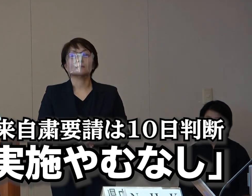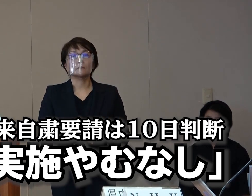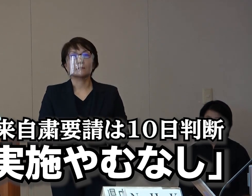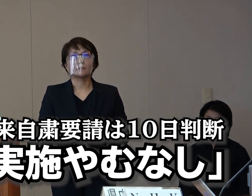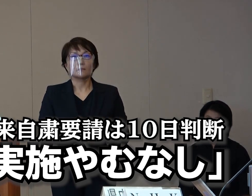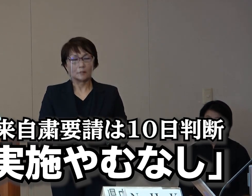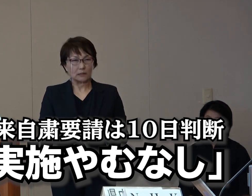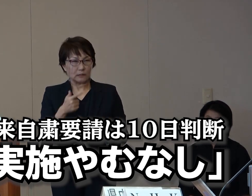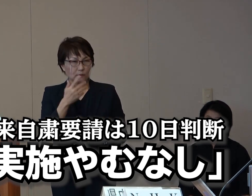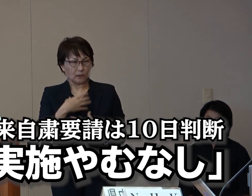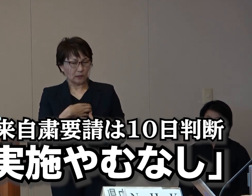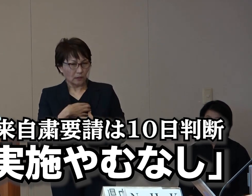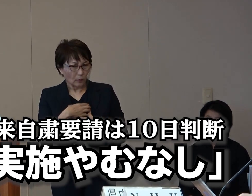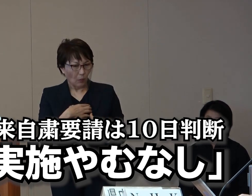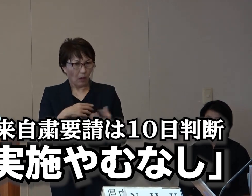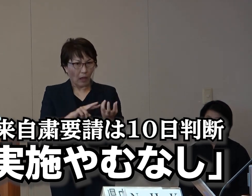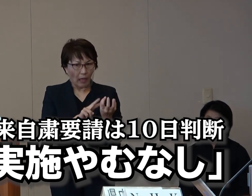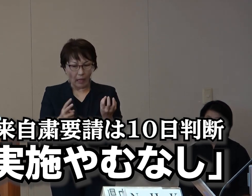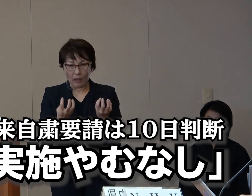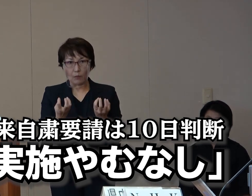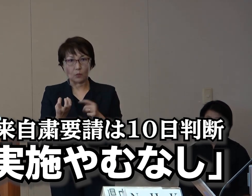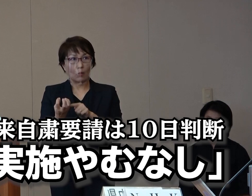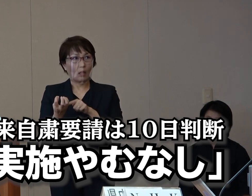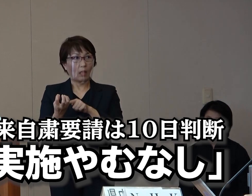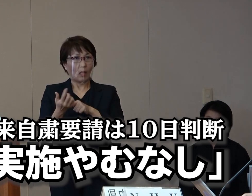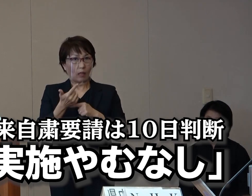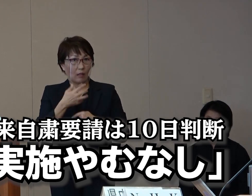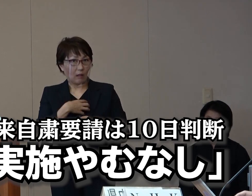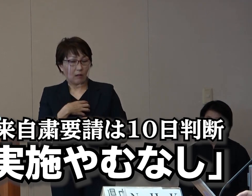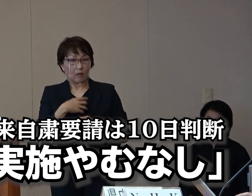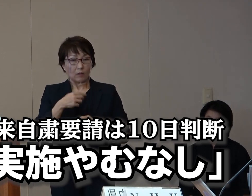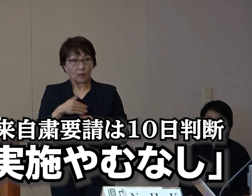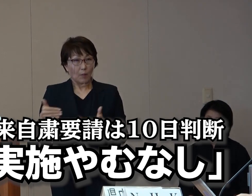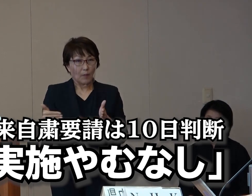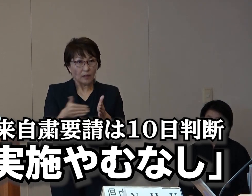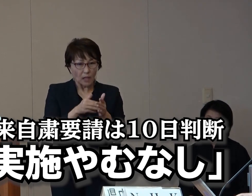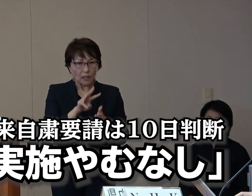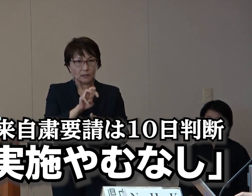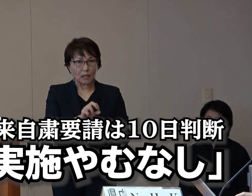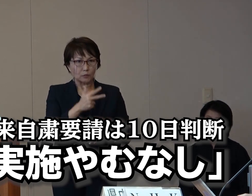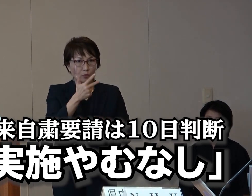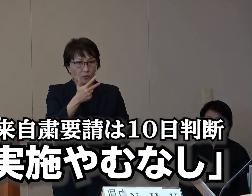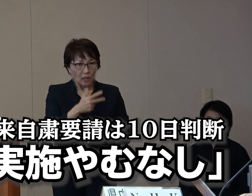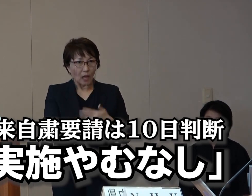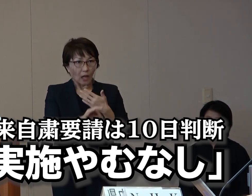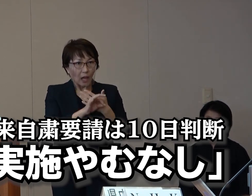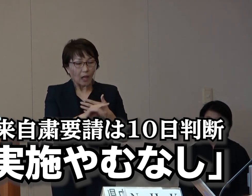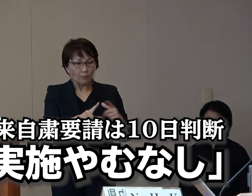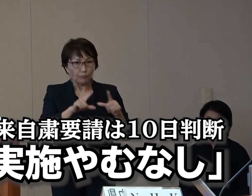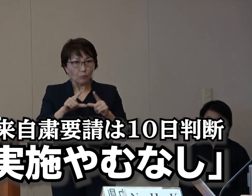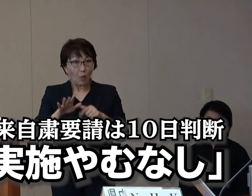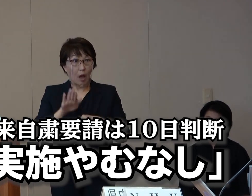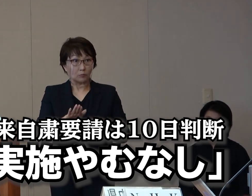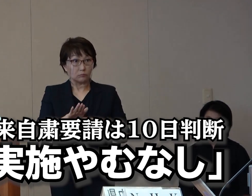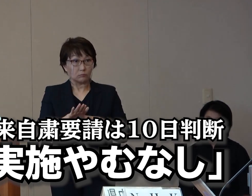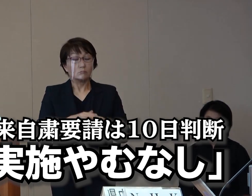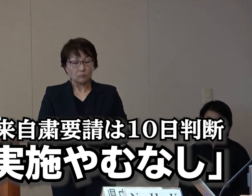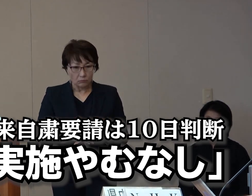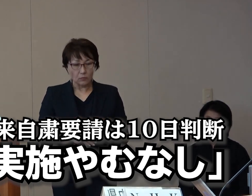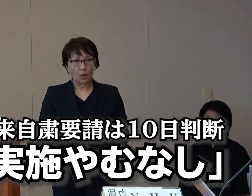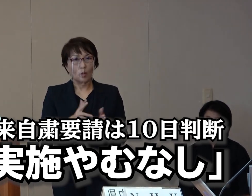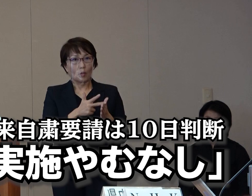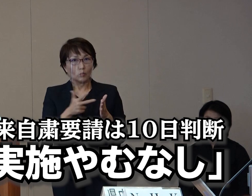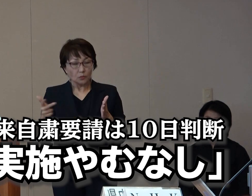とって一番気にならねーぞんですね味覚についてもこれまで37例報告されておりますが今週